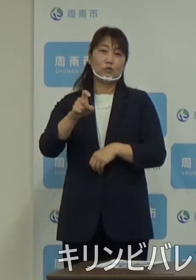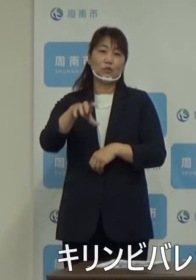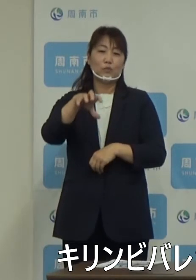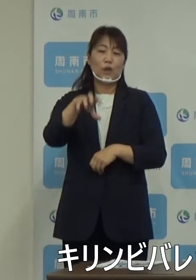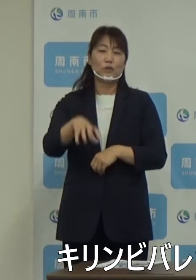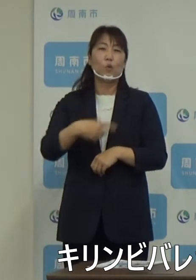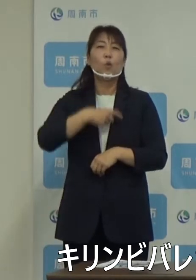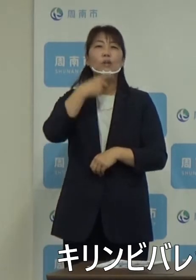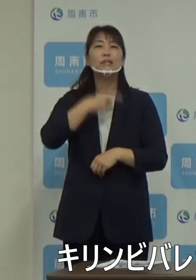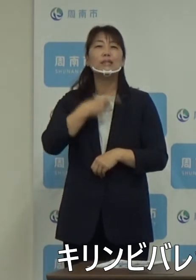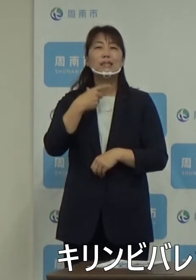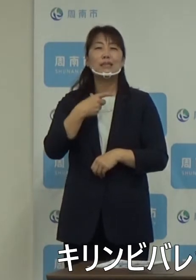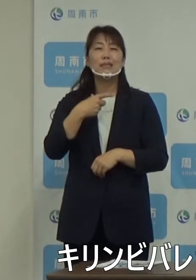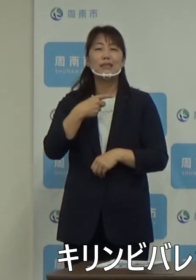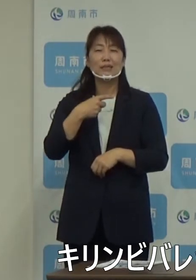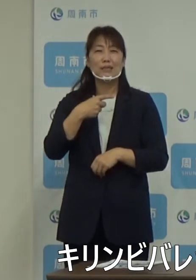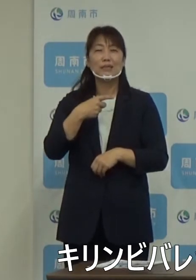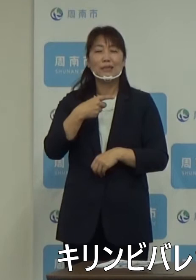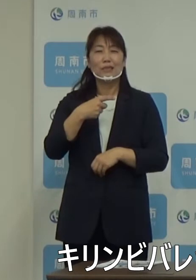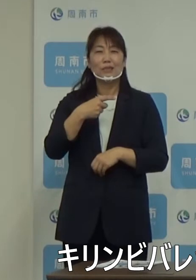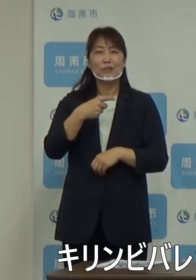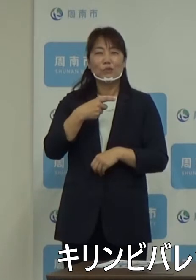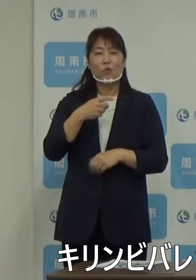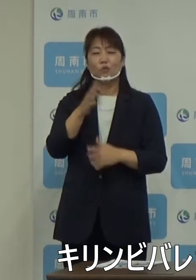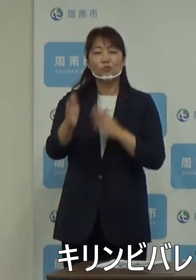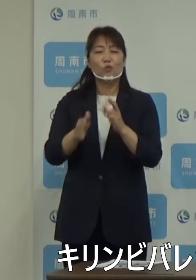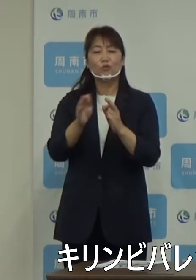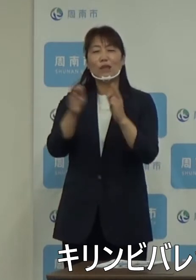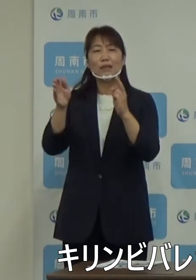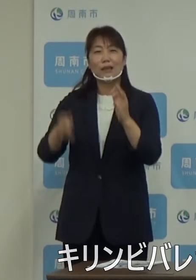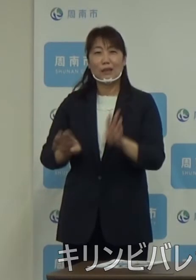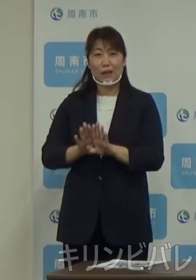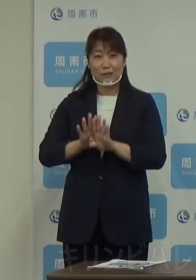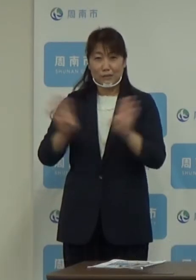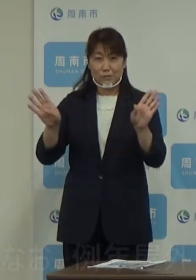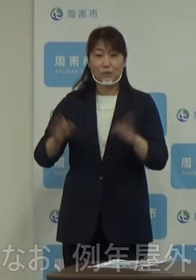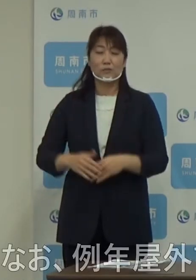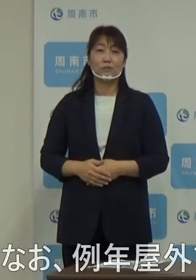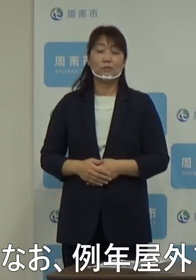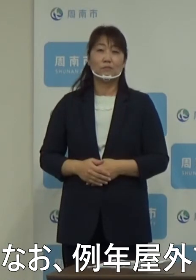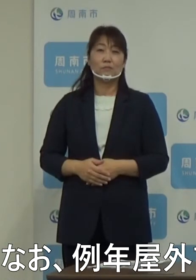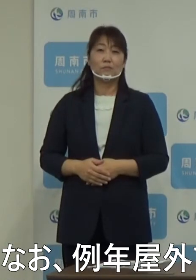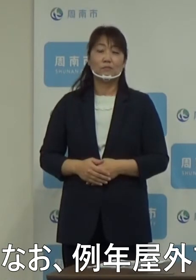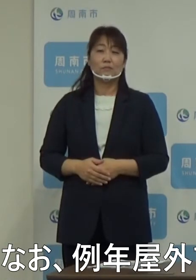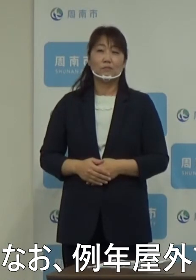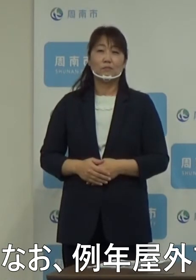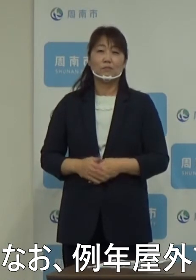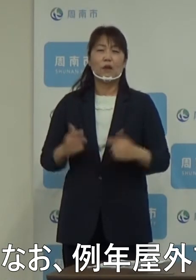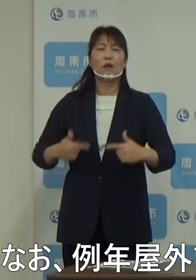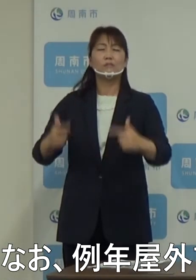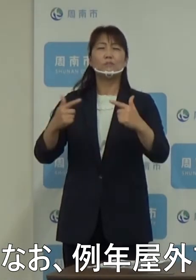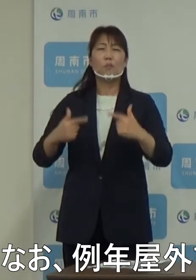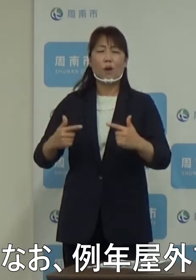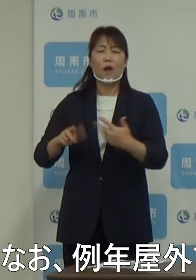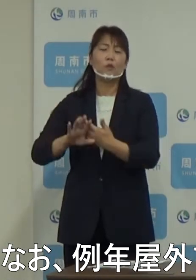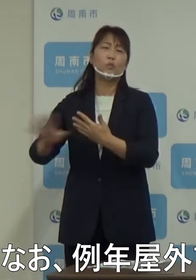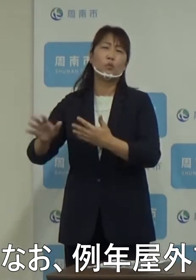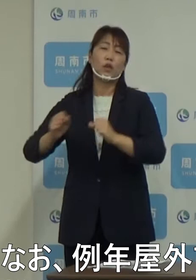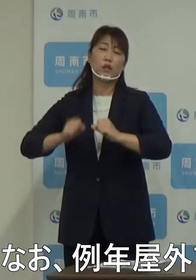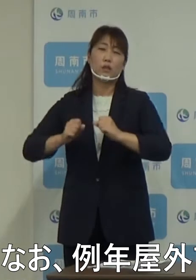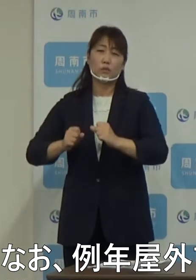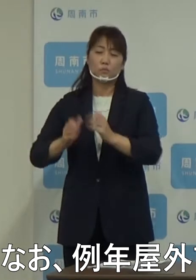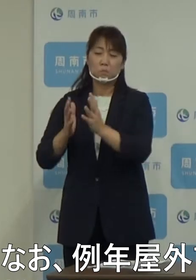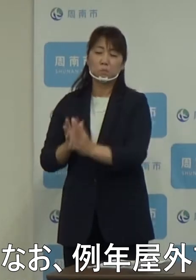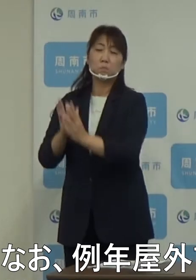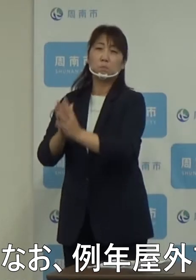リンビバレッジ周南総合スポーツセンターにおいて開催をいたします。なお例年屋外で開催しております